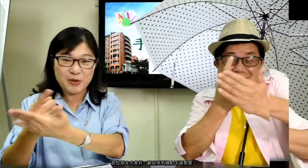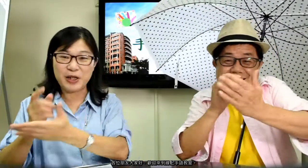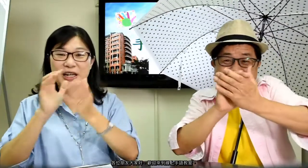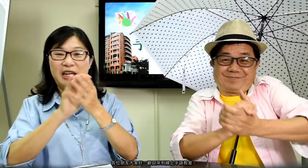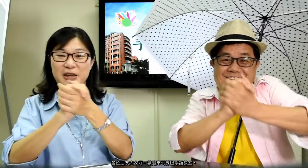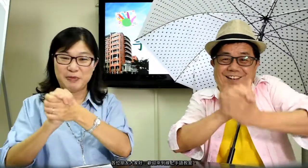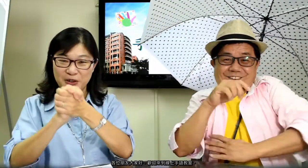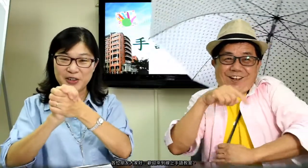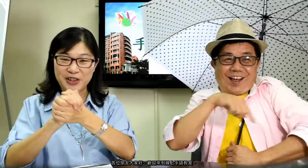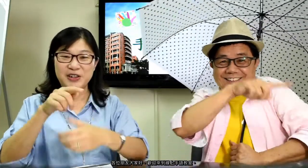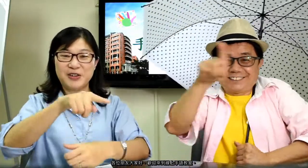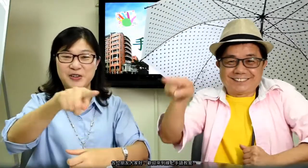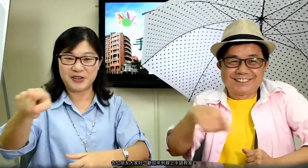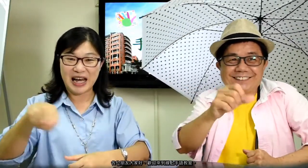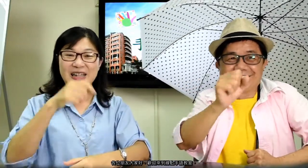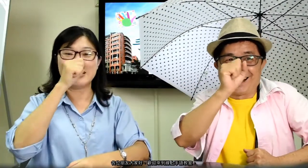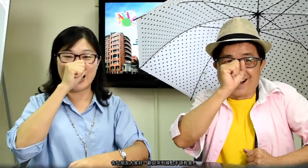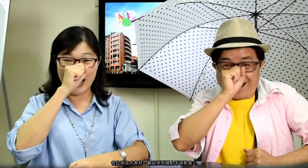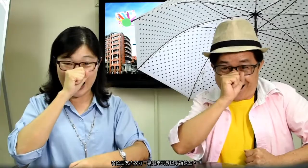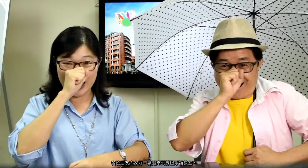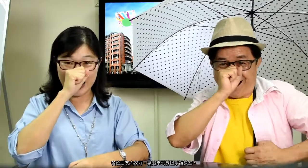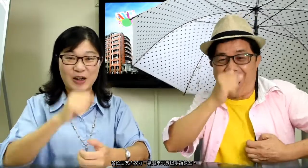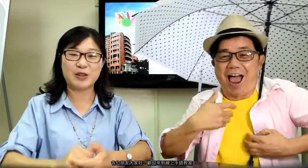各位朋友，大家好，